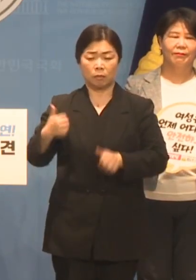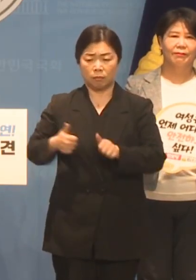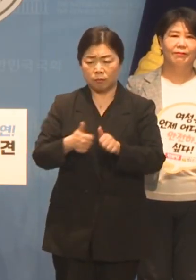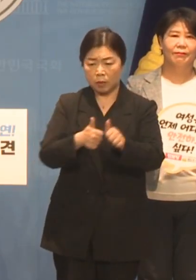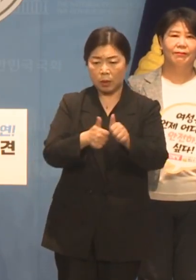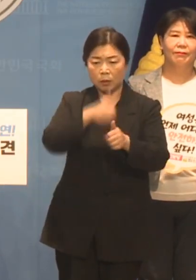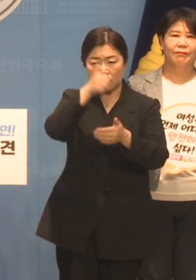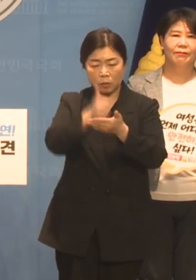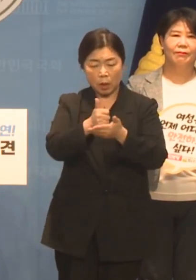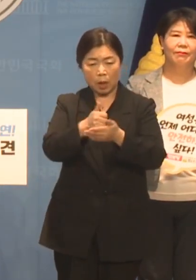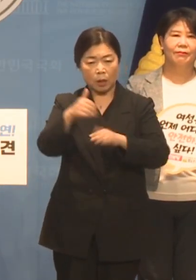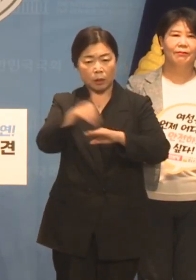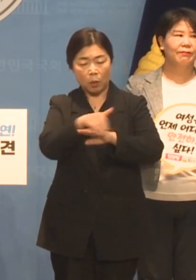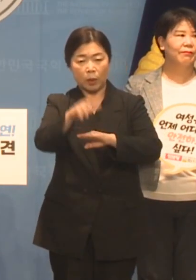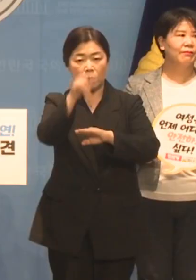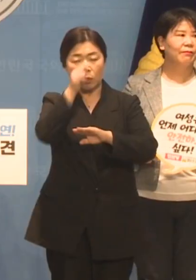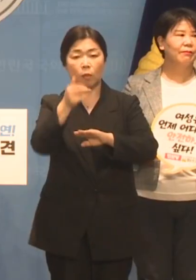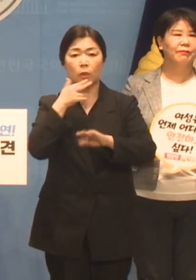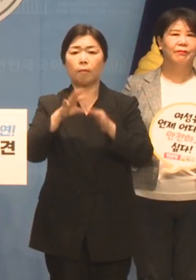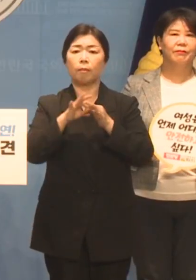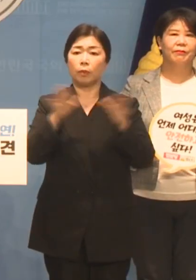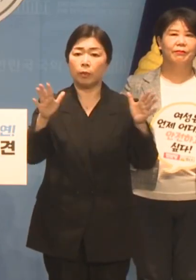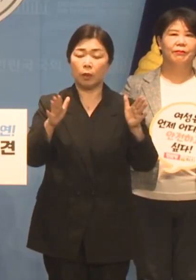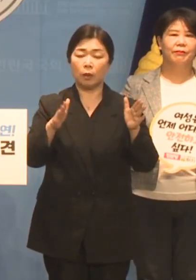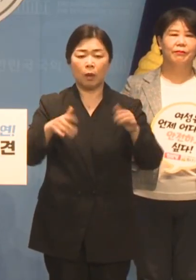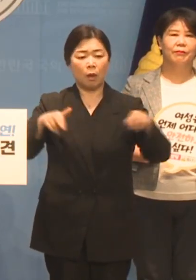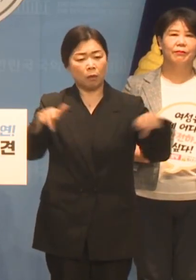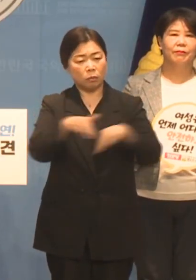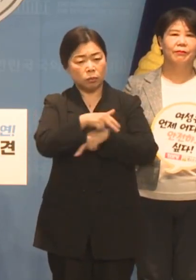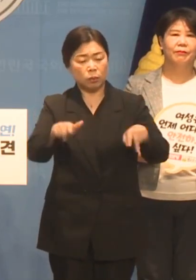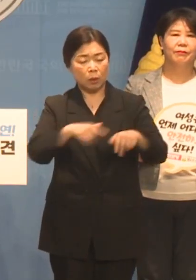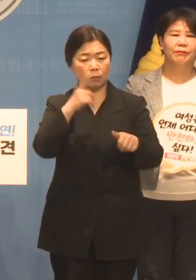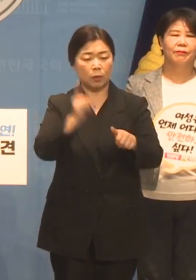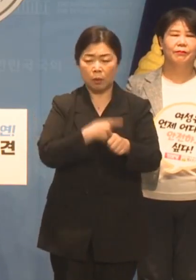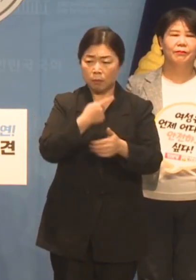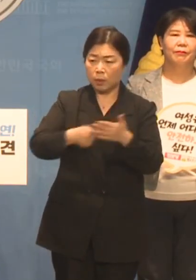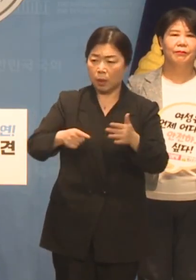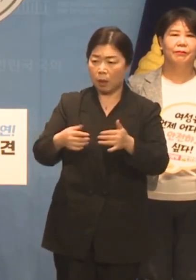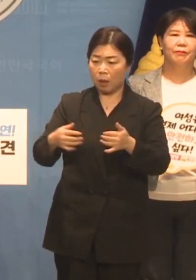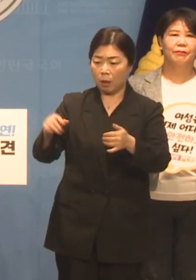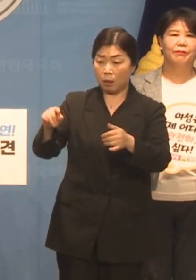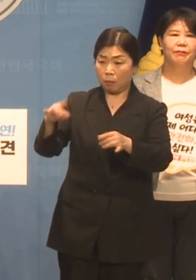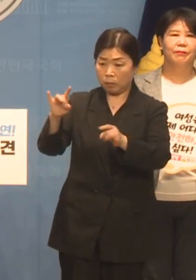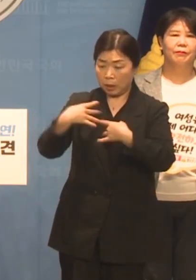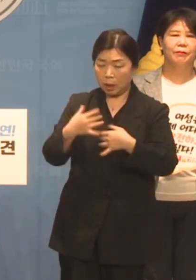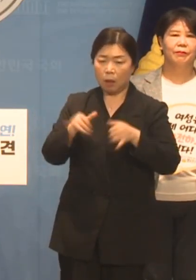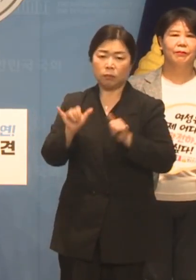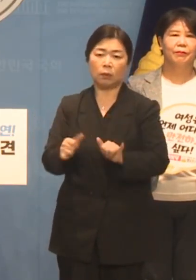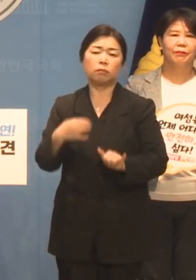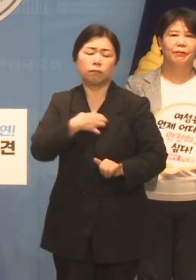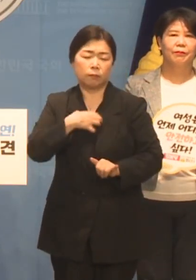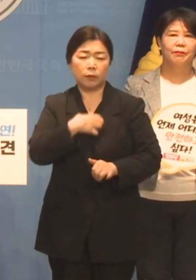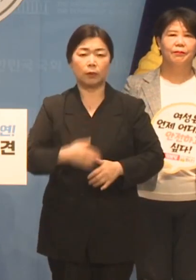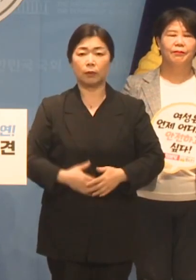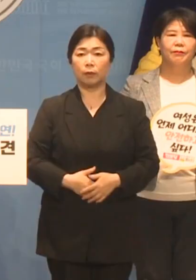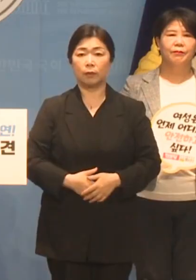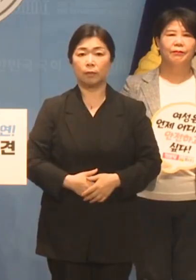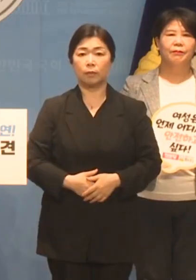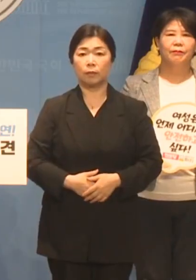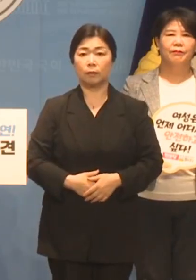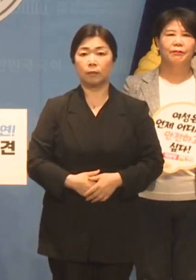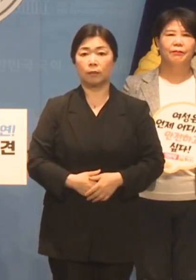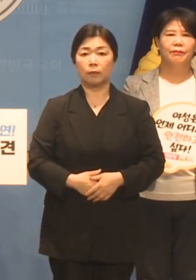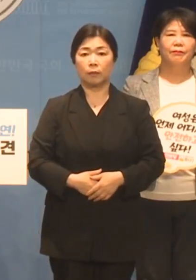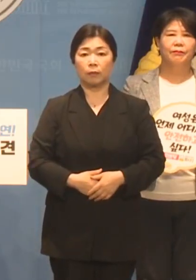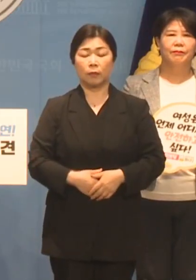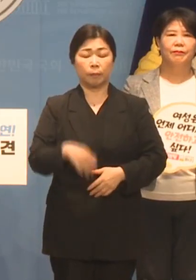있든 없든 우리가 길을 가다가도 이런 피해를 당할까 걱정하는 것이 현실입니다. 길 가다가 맞고